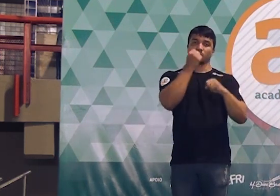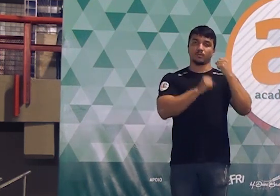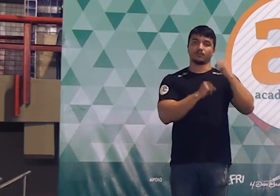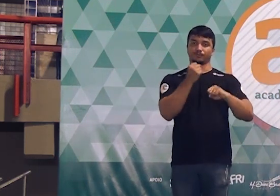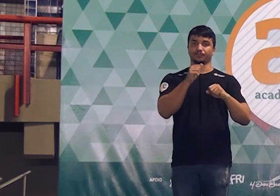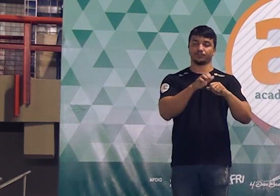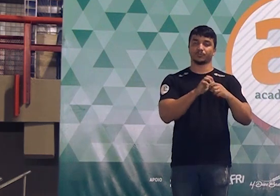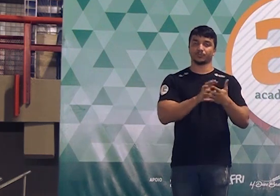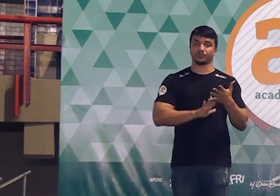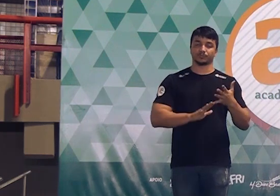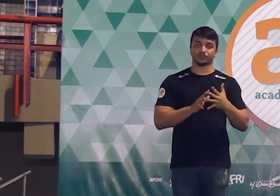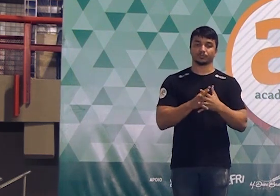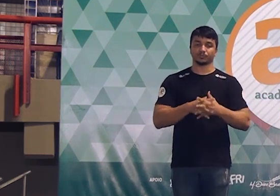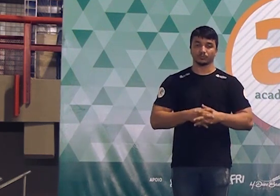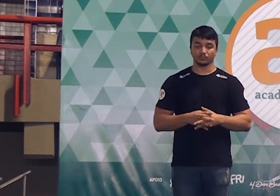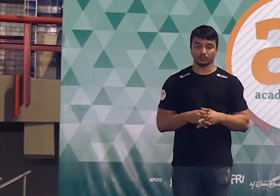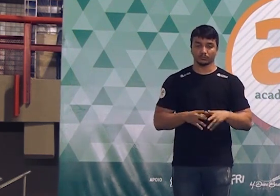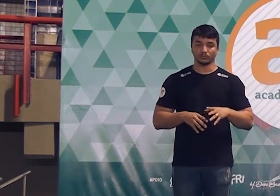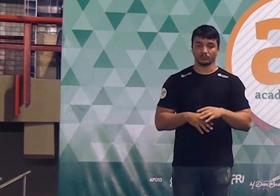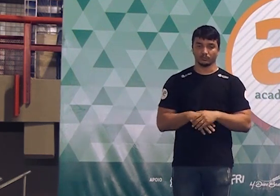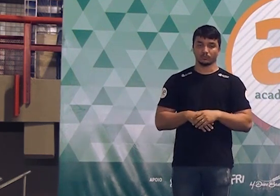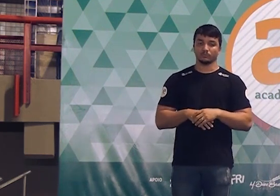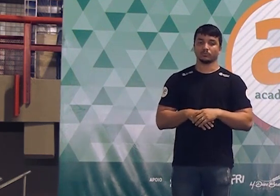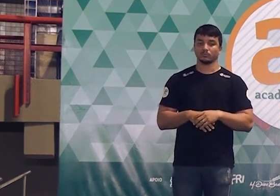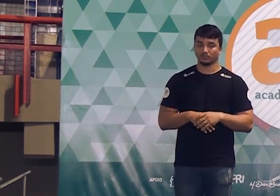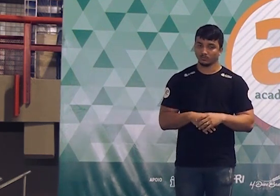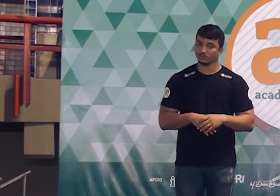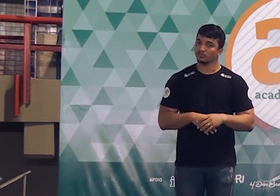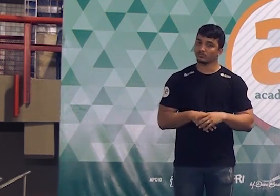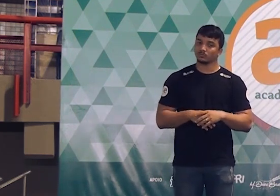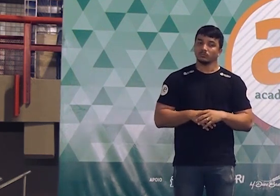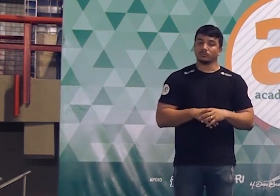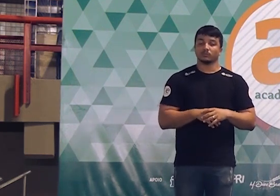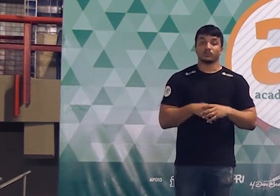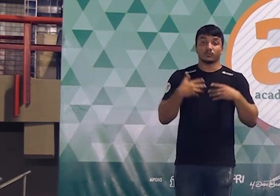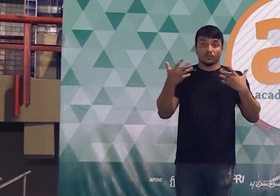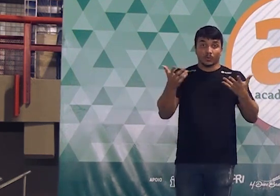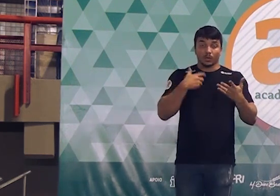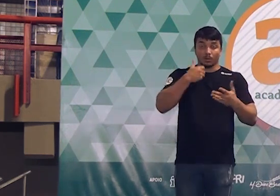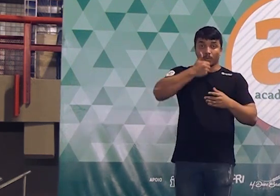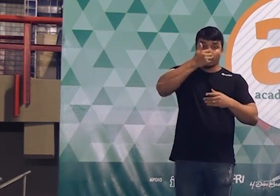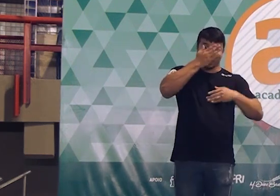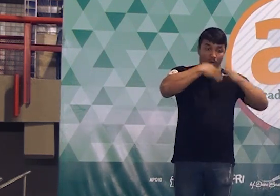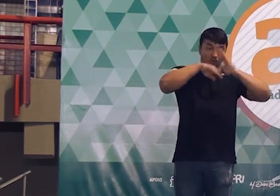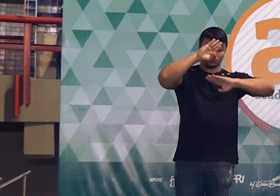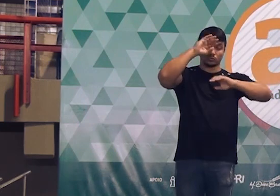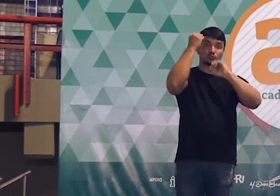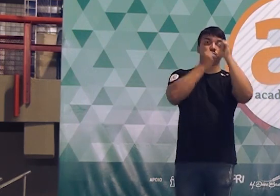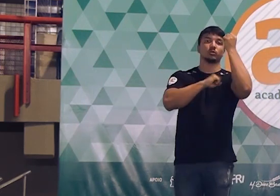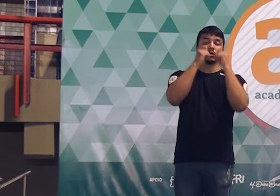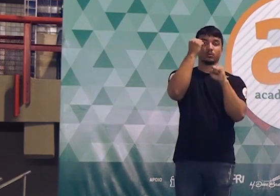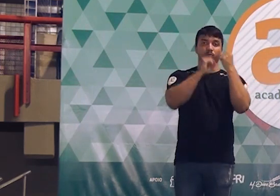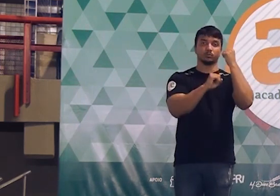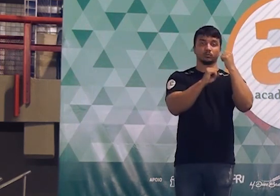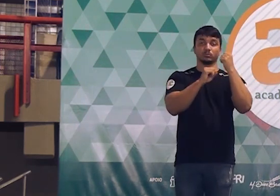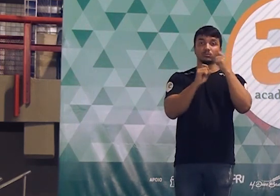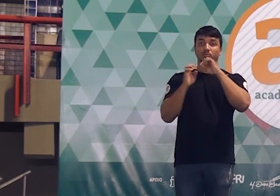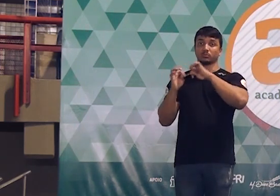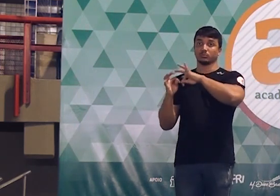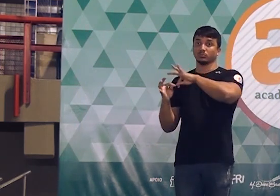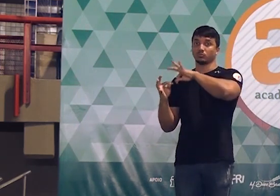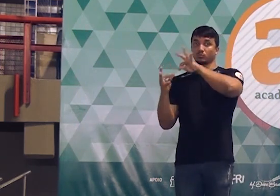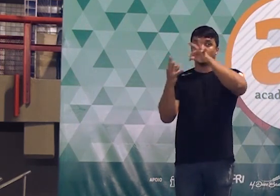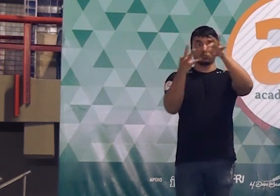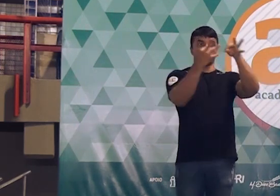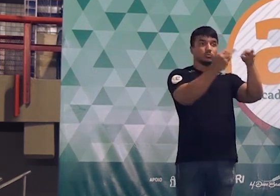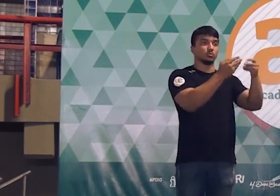Beleza? Tranquilo? Estão comigo? Professor, primeira revolução industrial. Todo mundo estudou